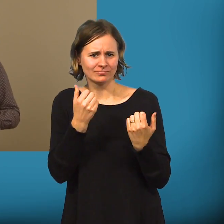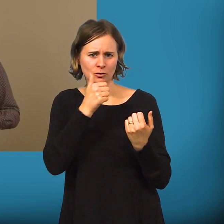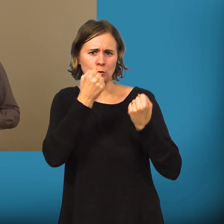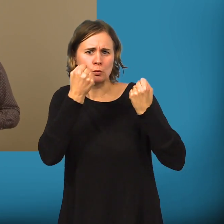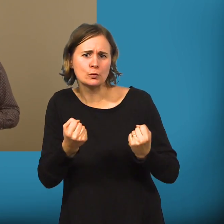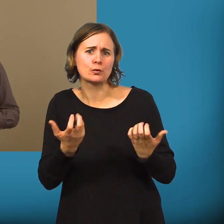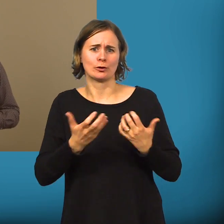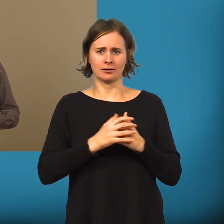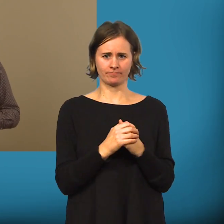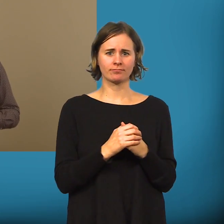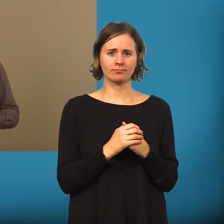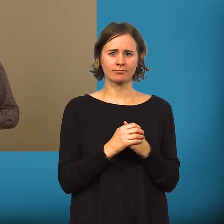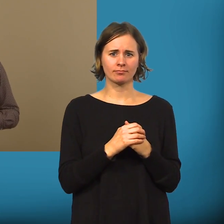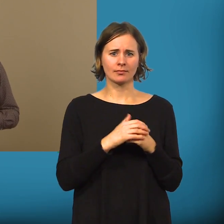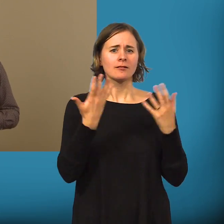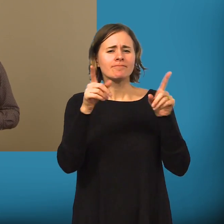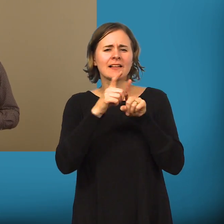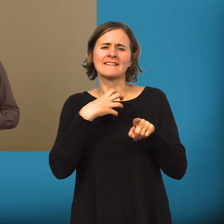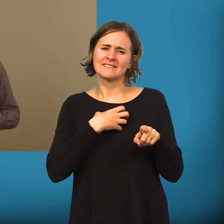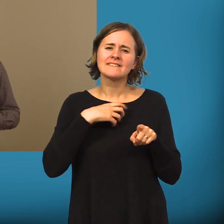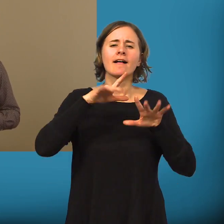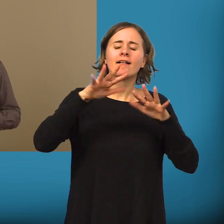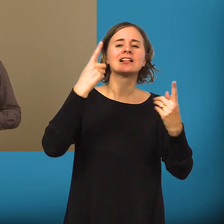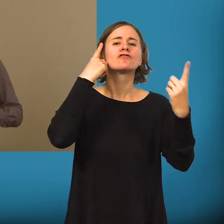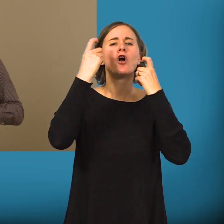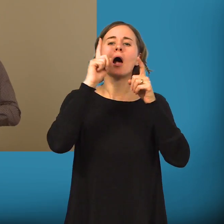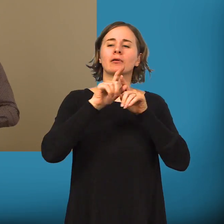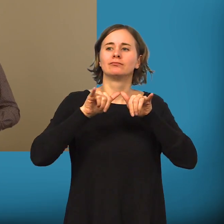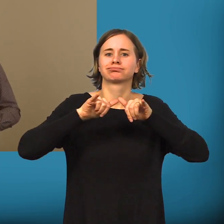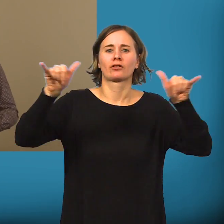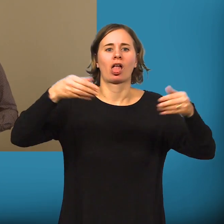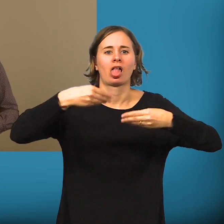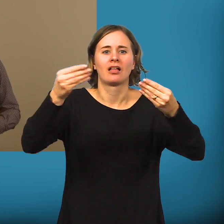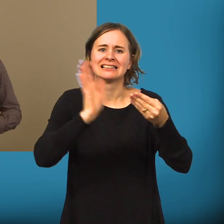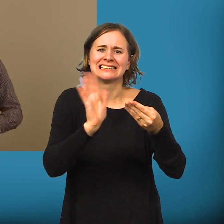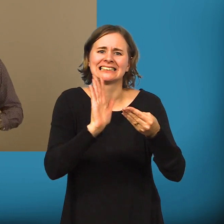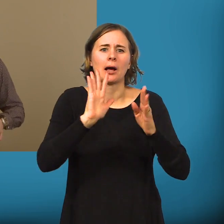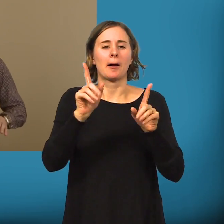žmogus prisijungs prie jūsų kompiuterio arba telefono, jie prisijungti net nereikia.